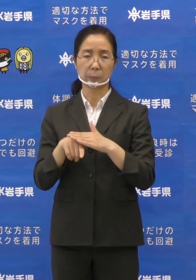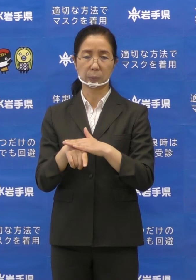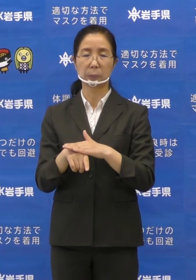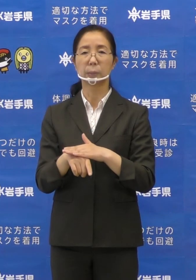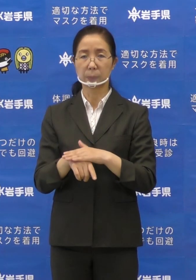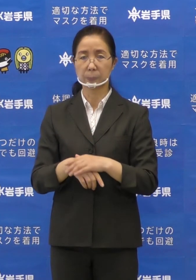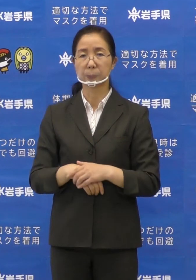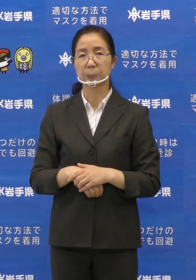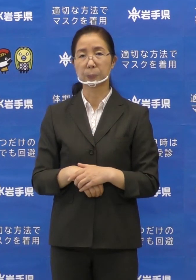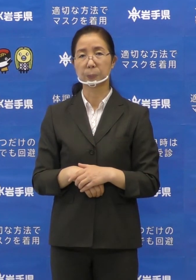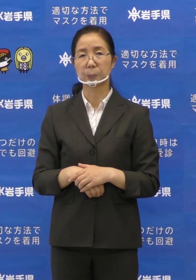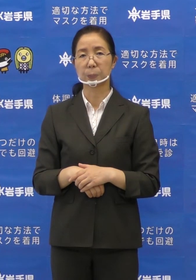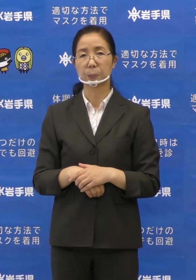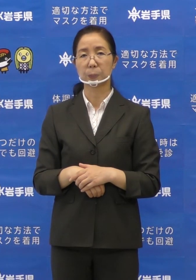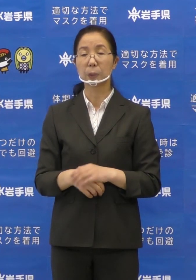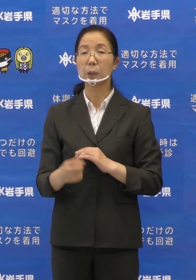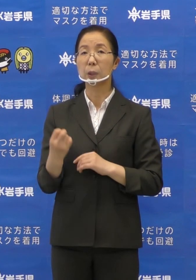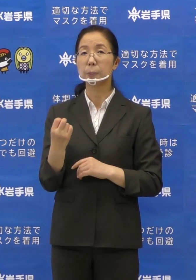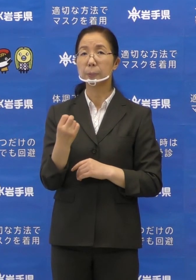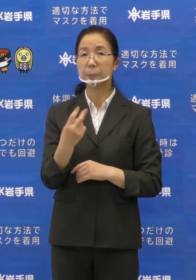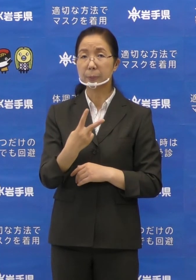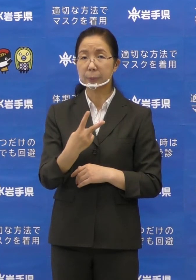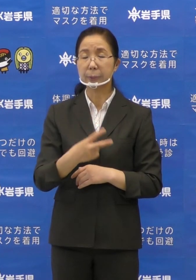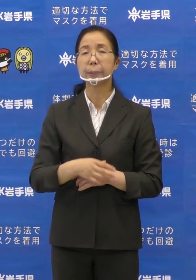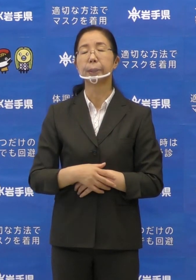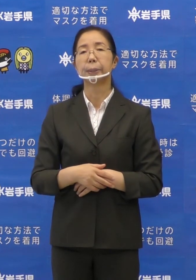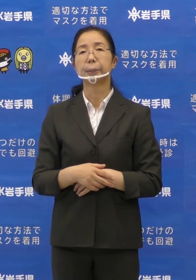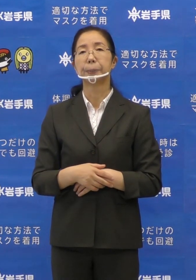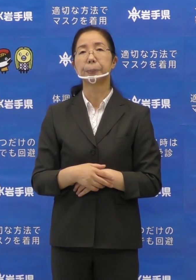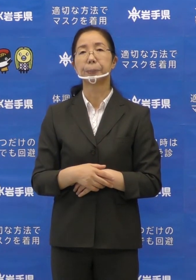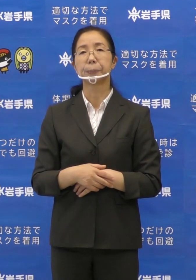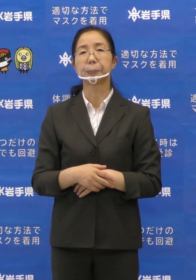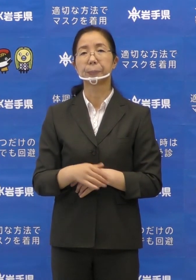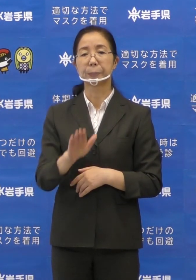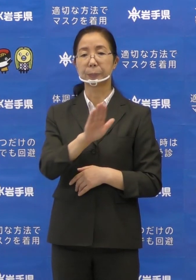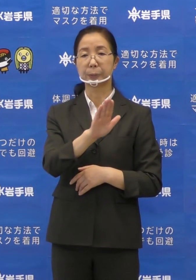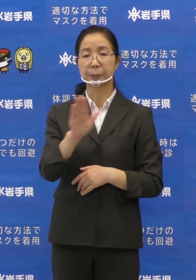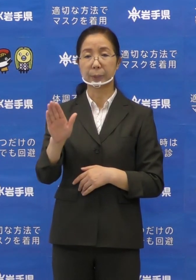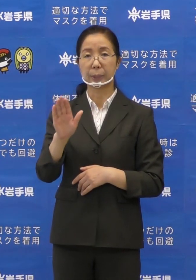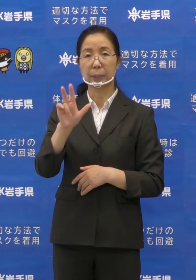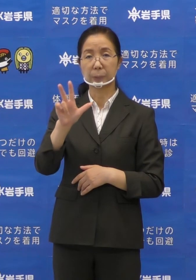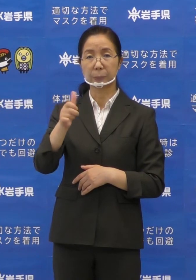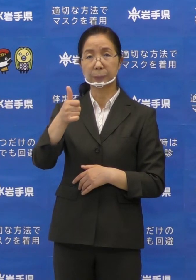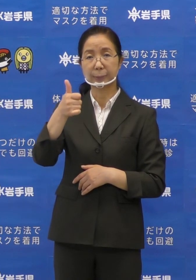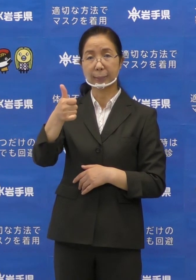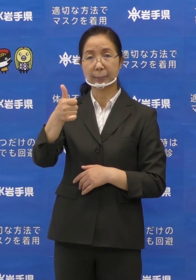。それからデルタ株によって